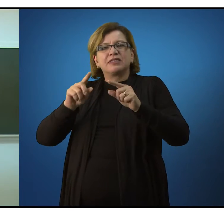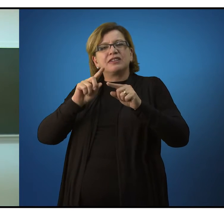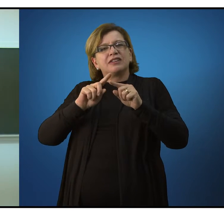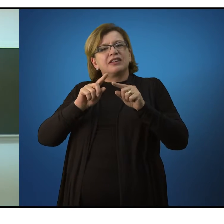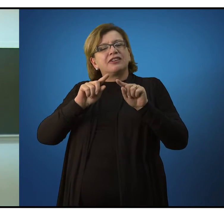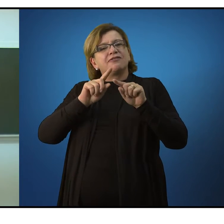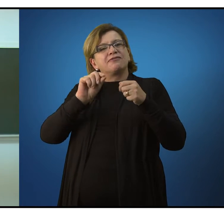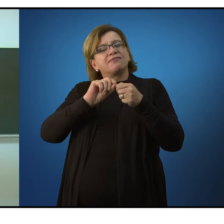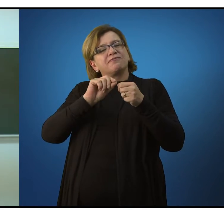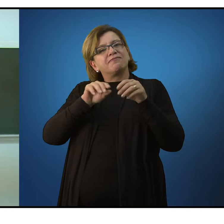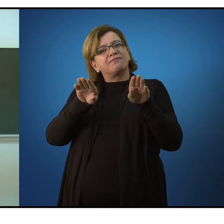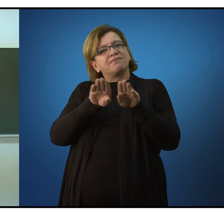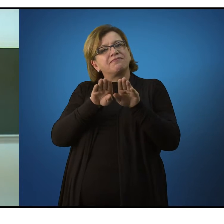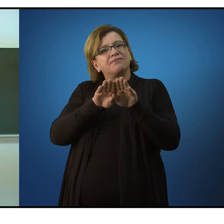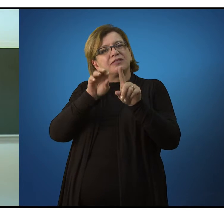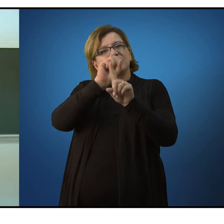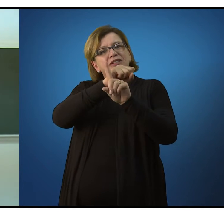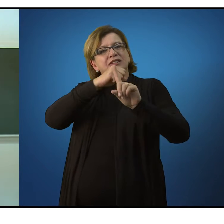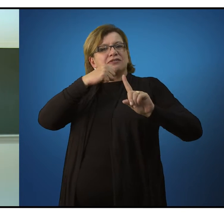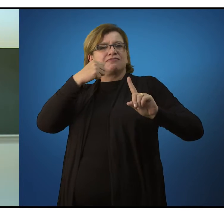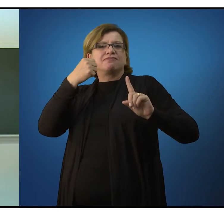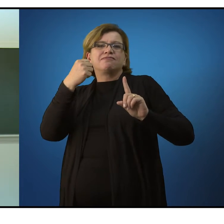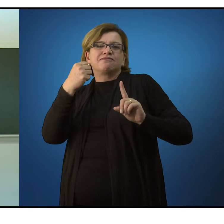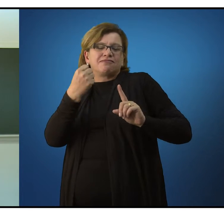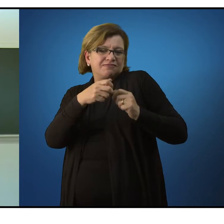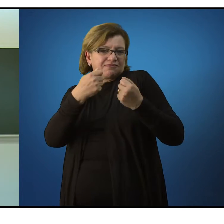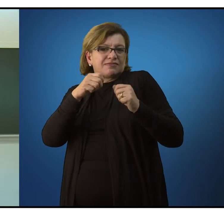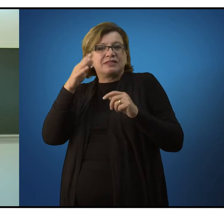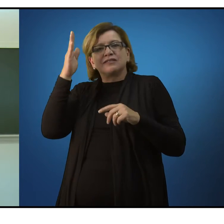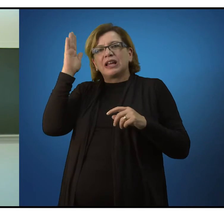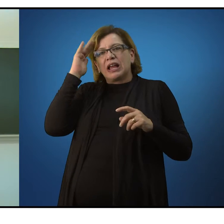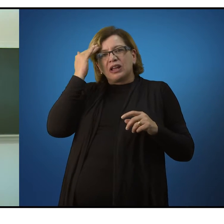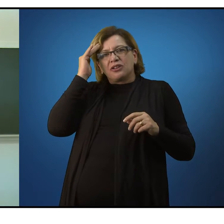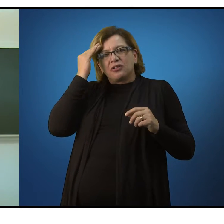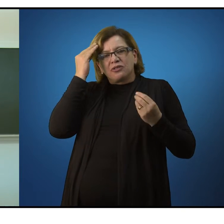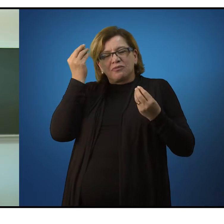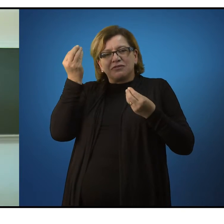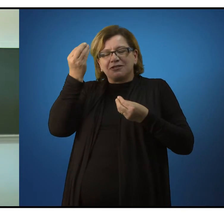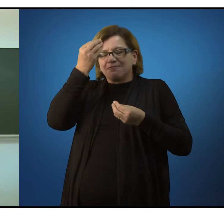a sociedade ou a população compreenda